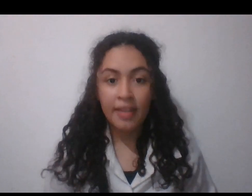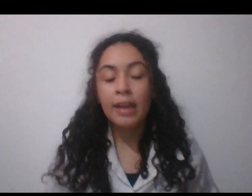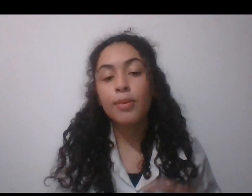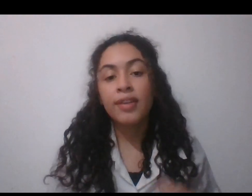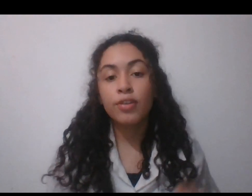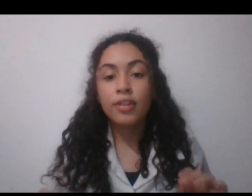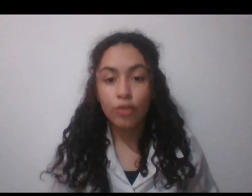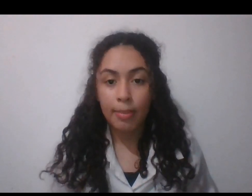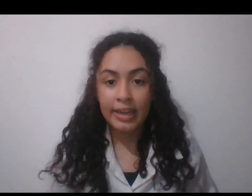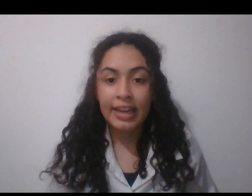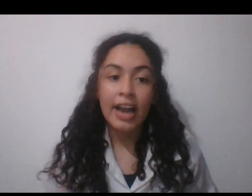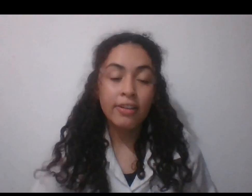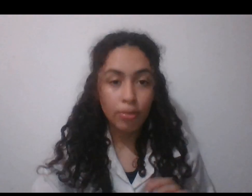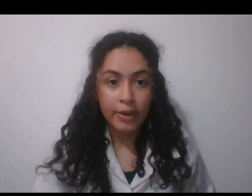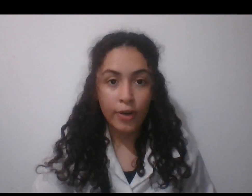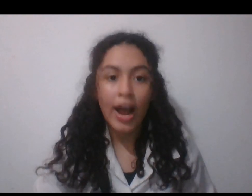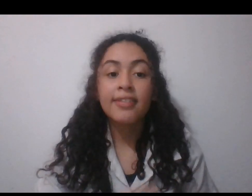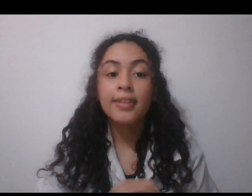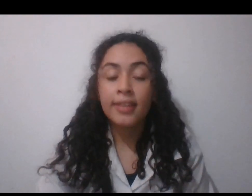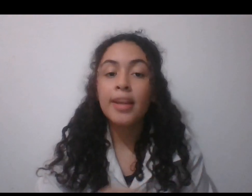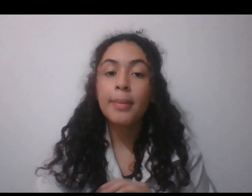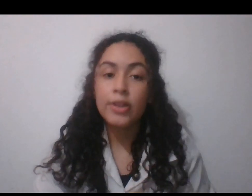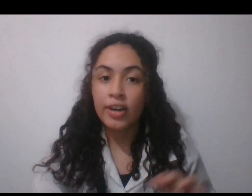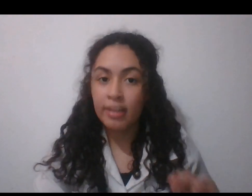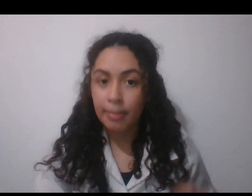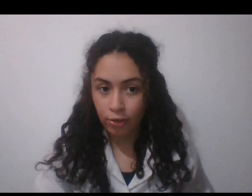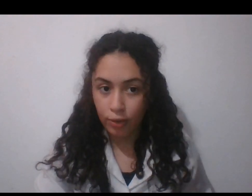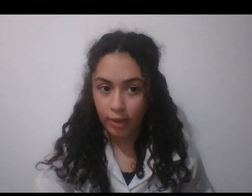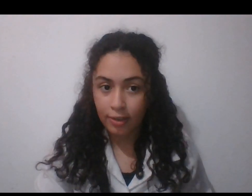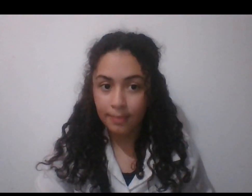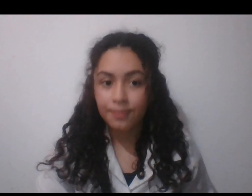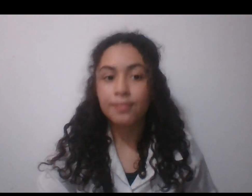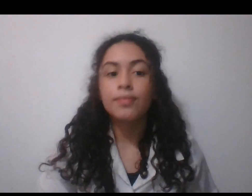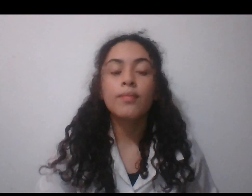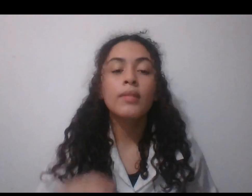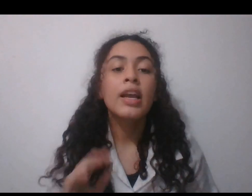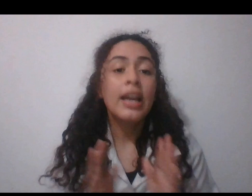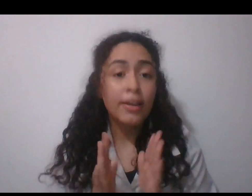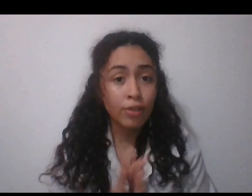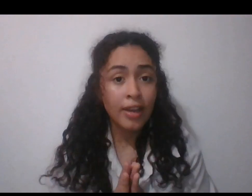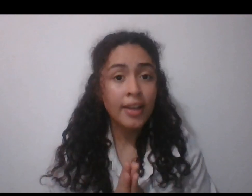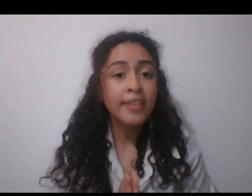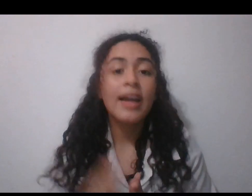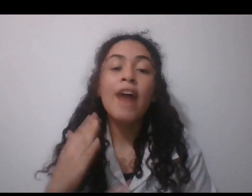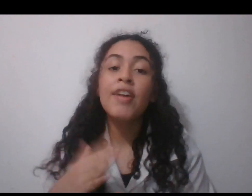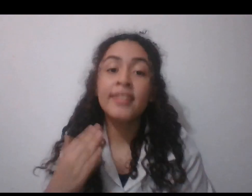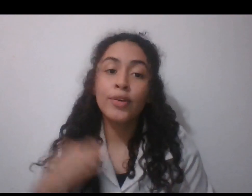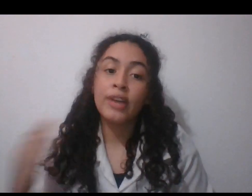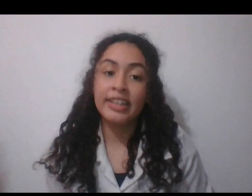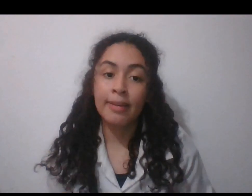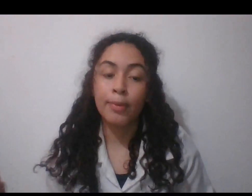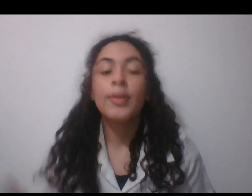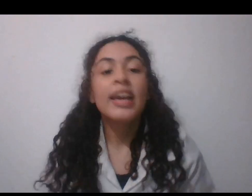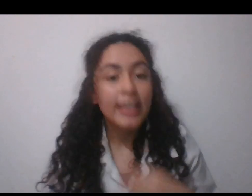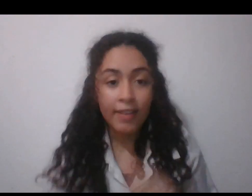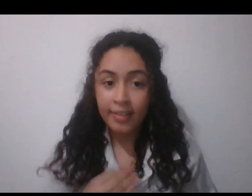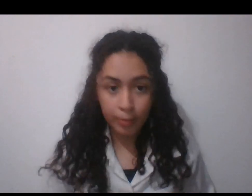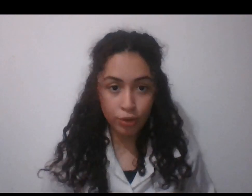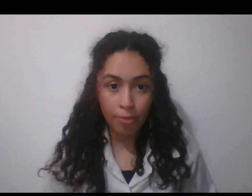la población de Centroamérica es superior a 60 millones de personas. Las sociedades avanzan con el tiempo y avanzan mucho